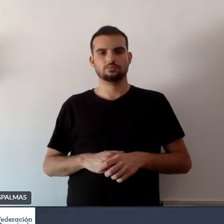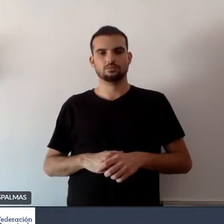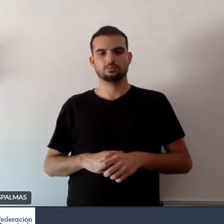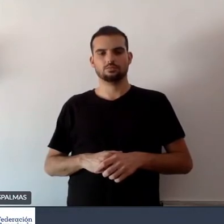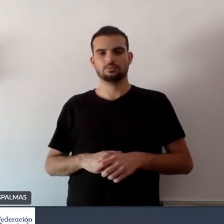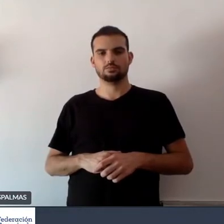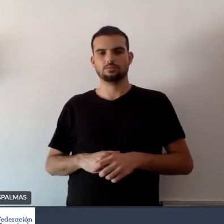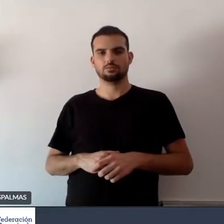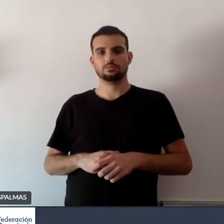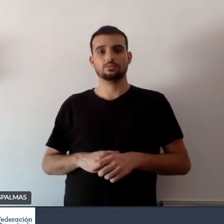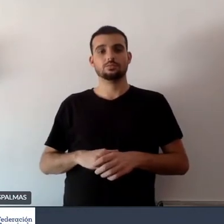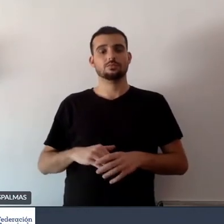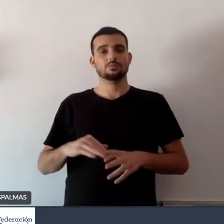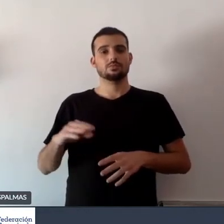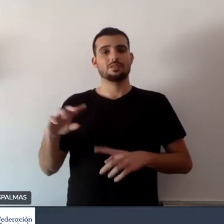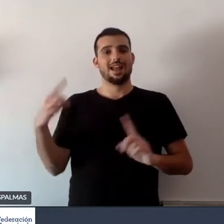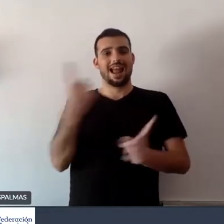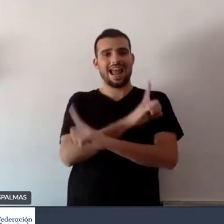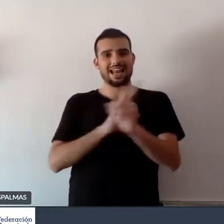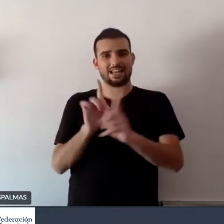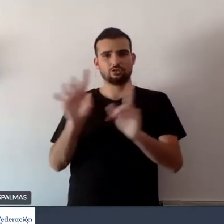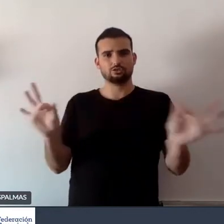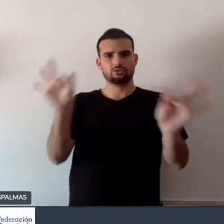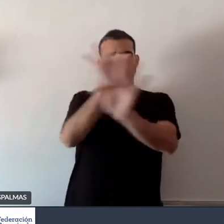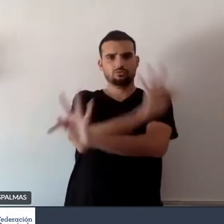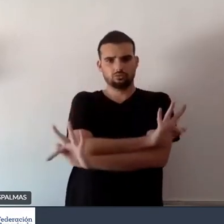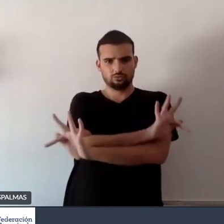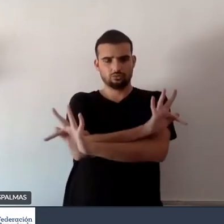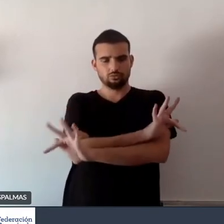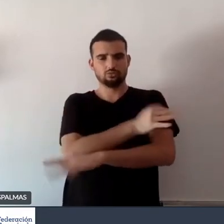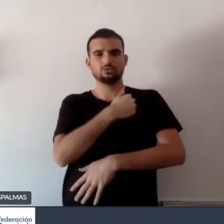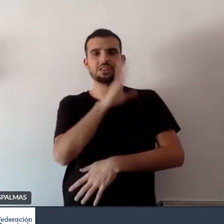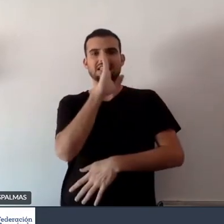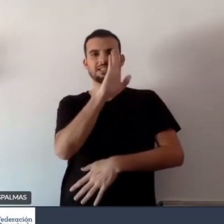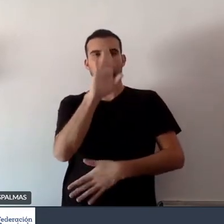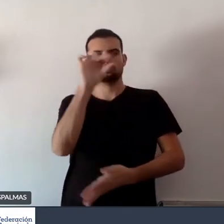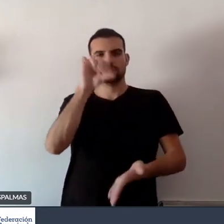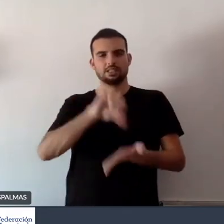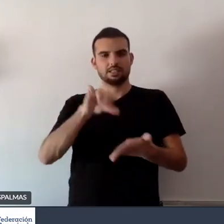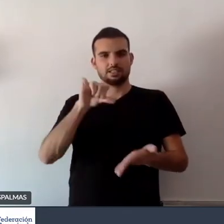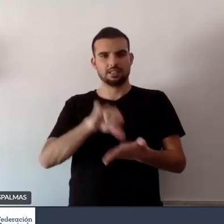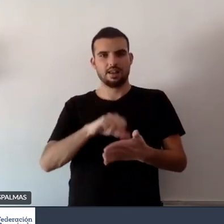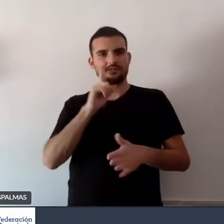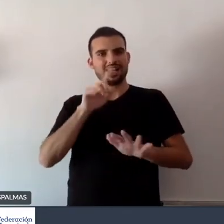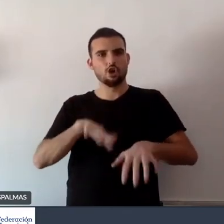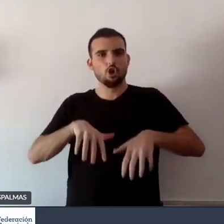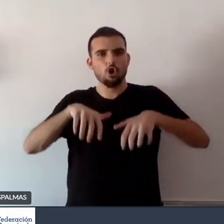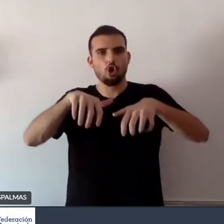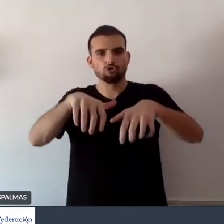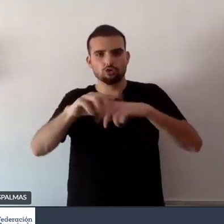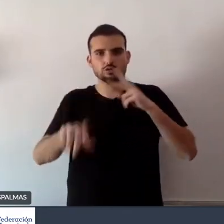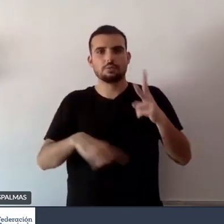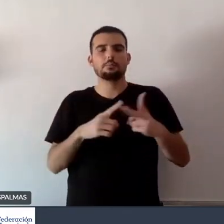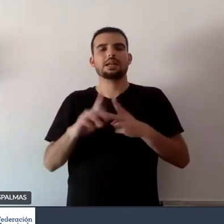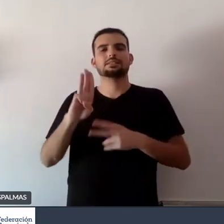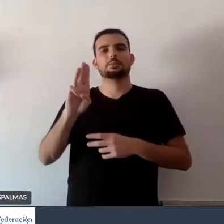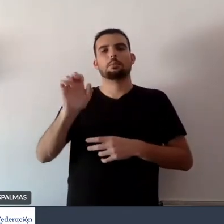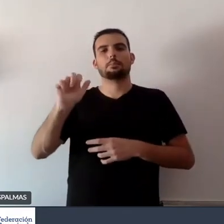Intercambio de aleros, bloqueo directo central, de nuevo ghost screen y pin down para jugador